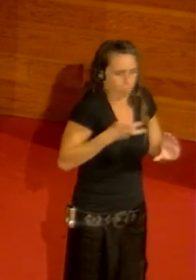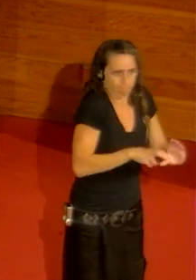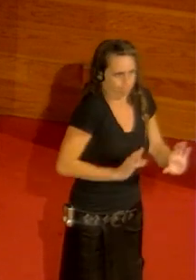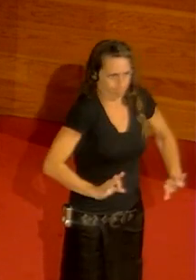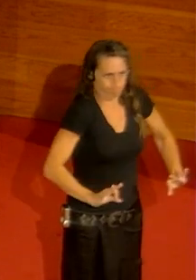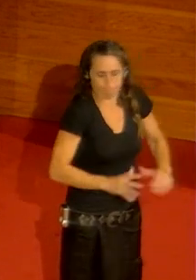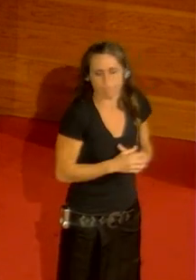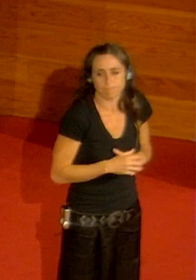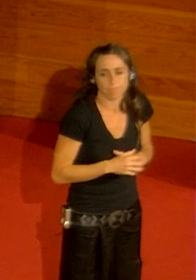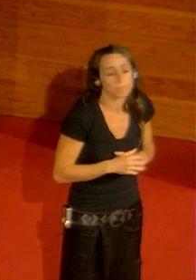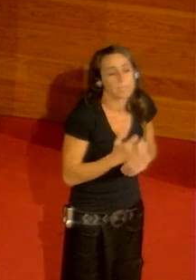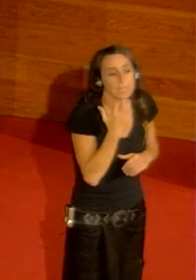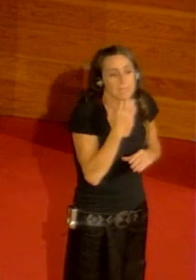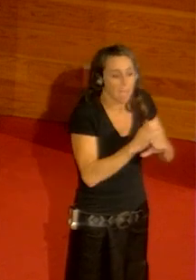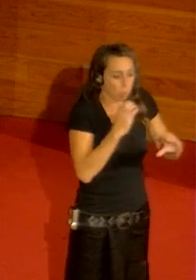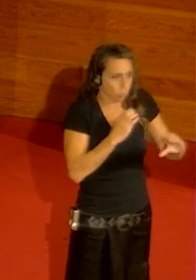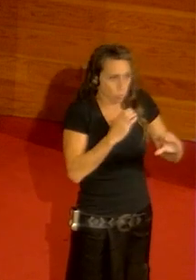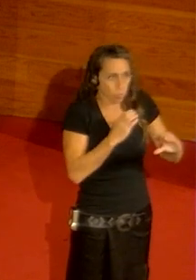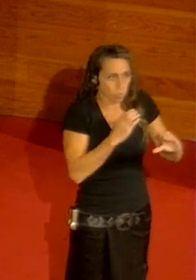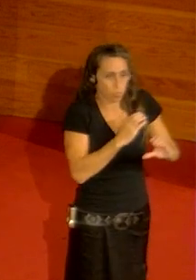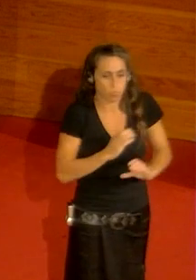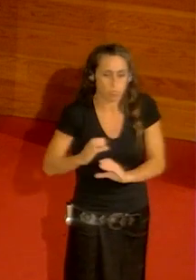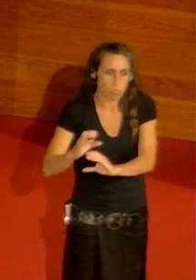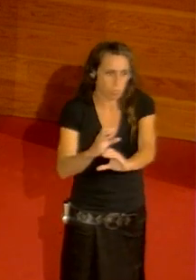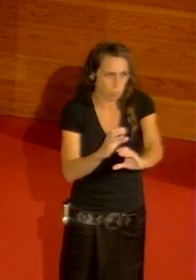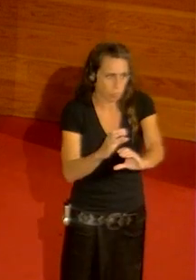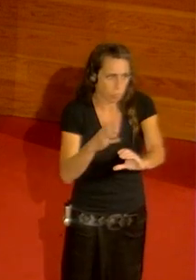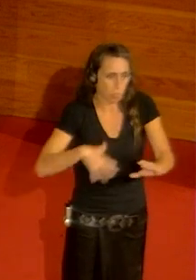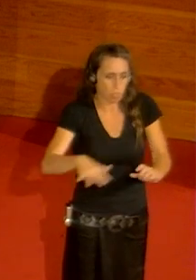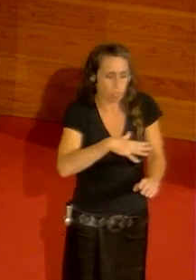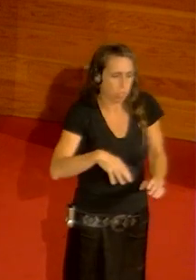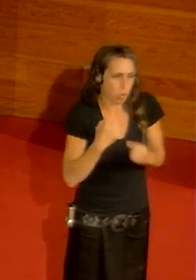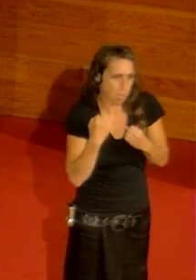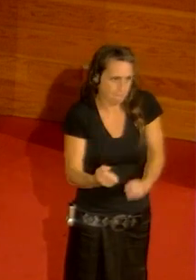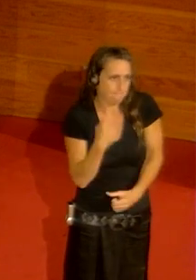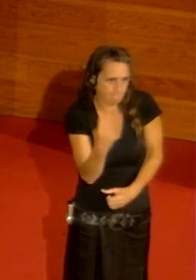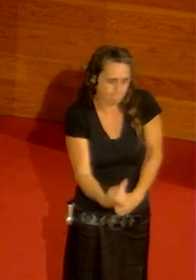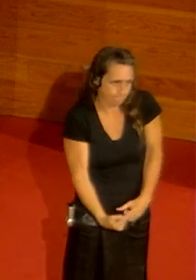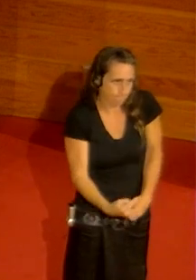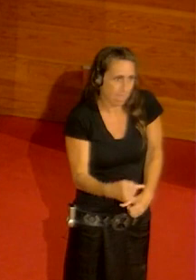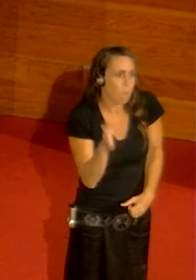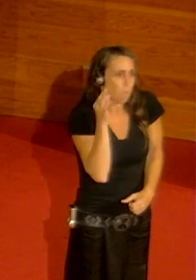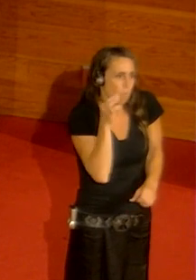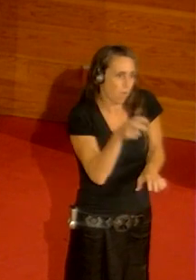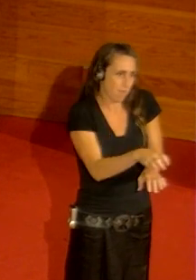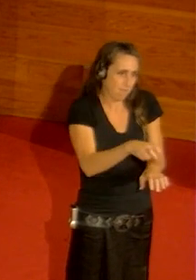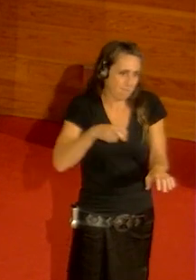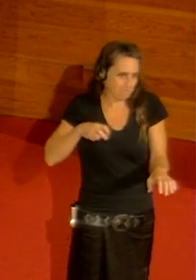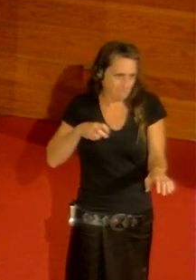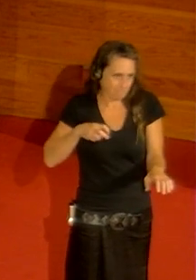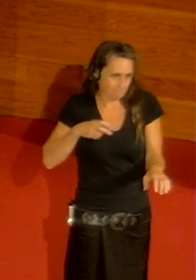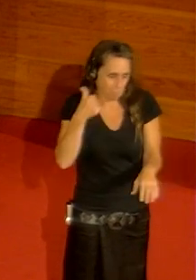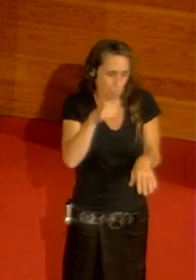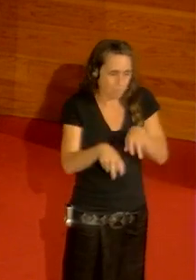los autobuses que atraviesa en el barrio las mujeres se sientan atrás y los hombres delante o sea estamos hablando de la segregación en estos o sea